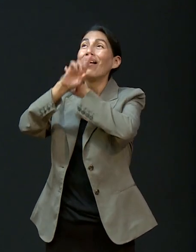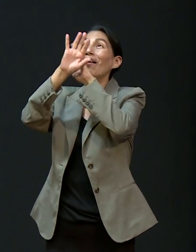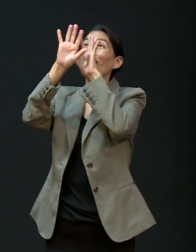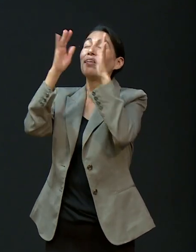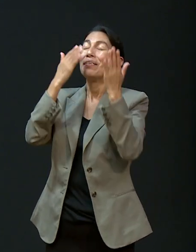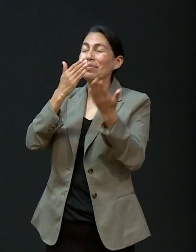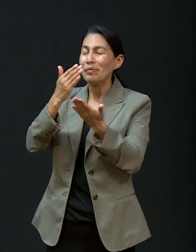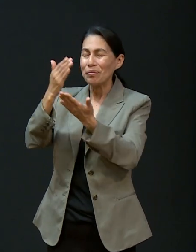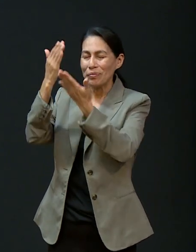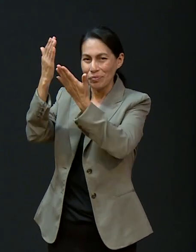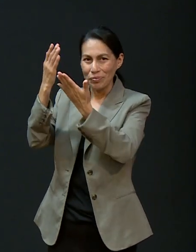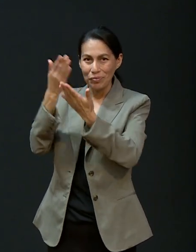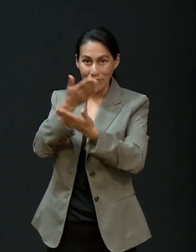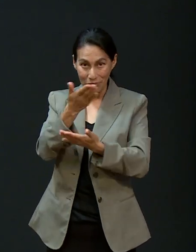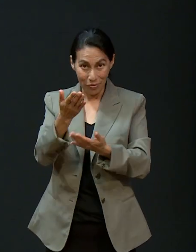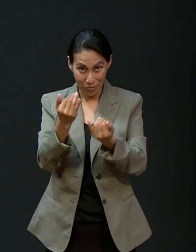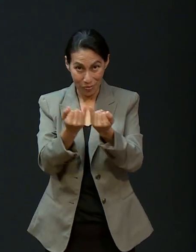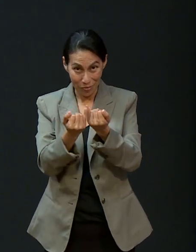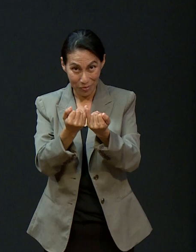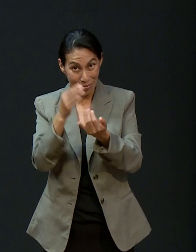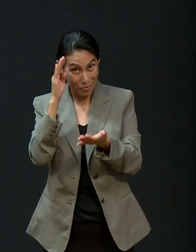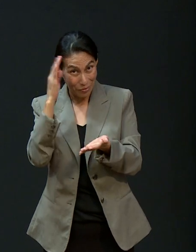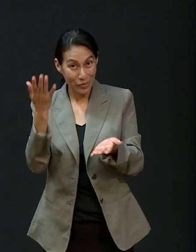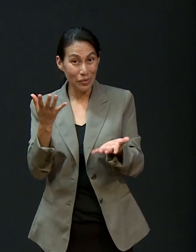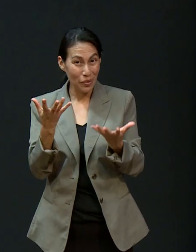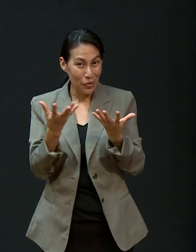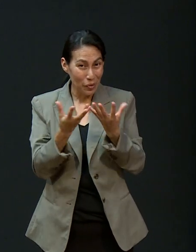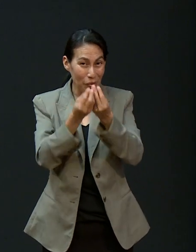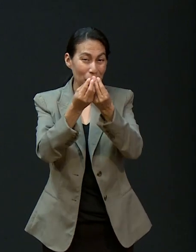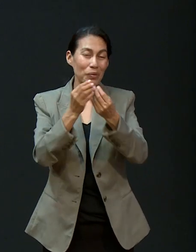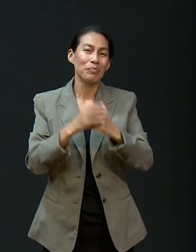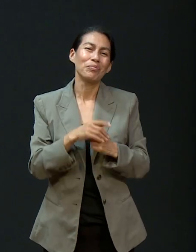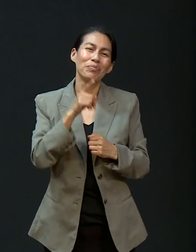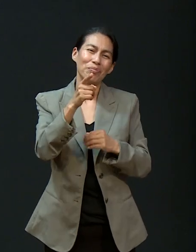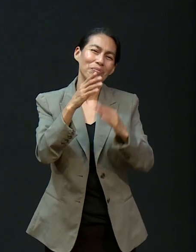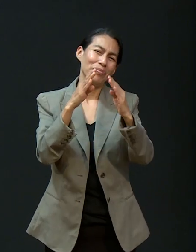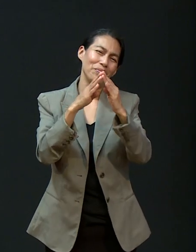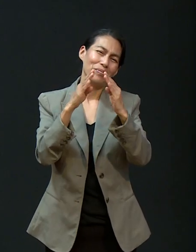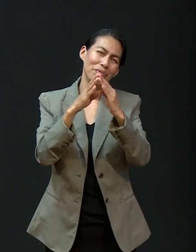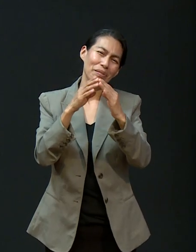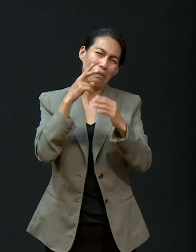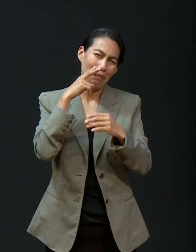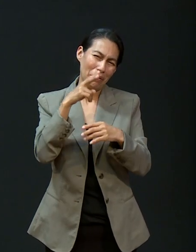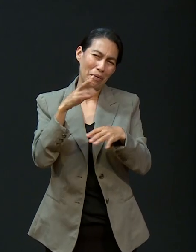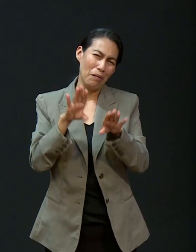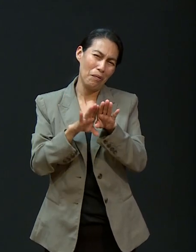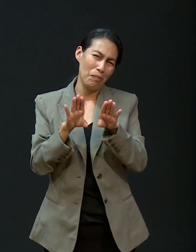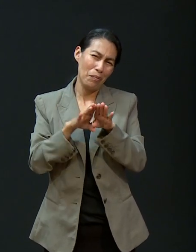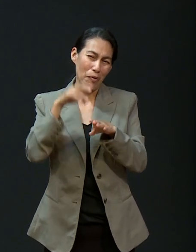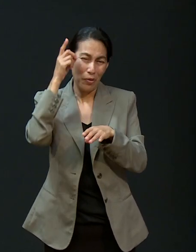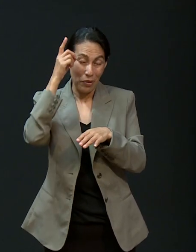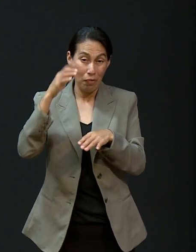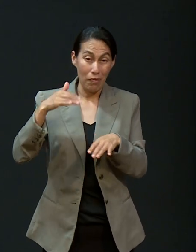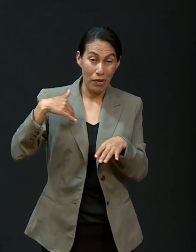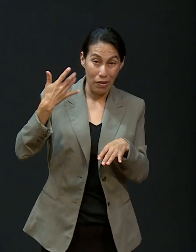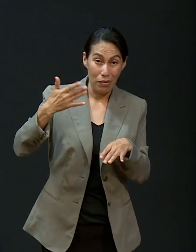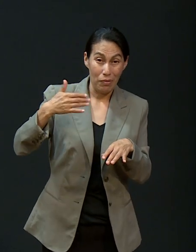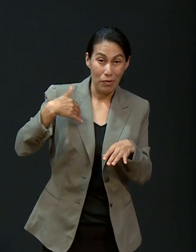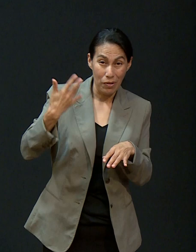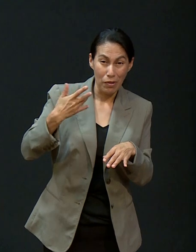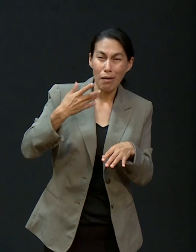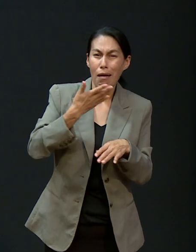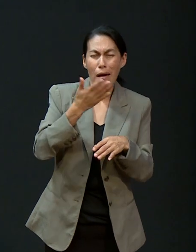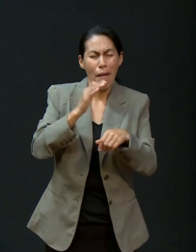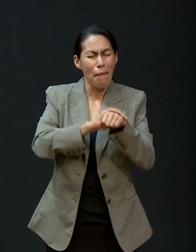Yo creo que ustedes también, allí en casita, allí donde estás, estás glorificando a Dios con nosotros. Por esos milagros maravillosos